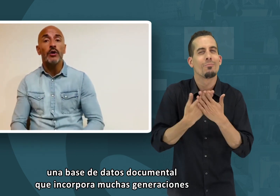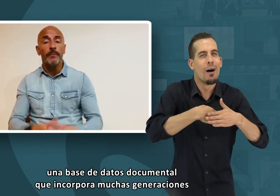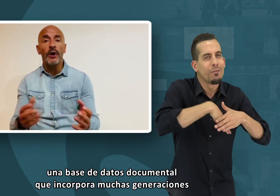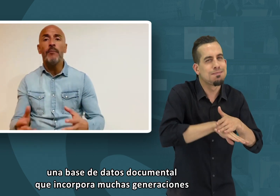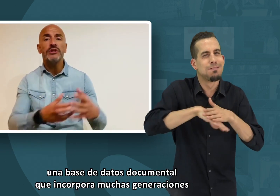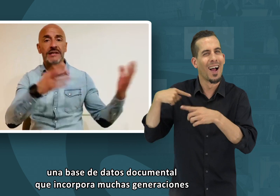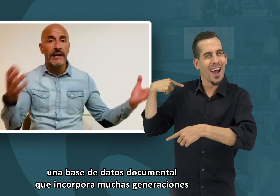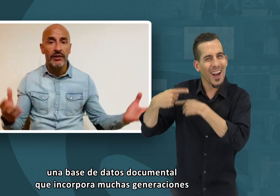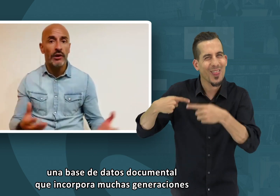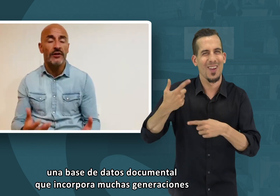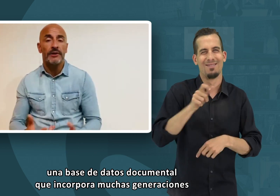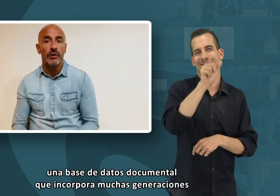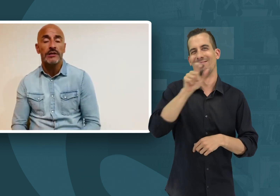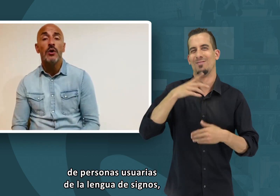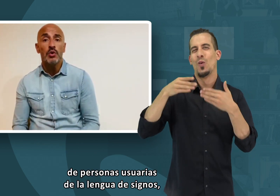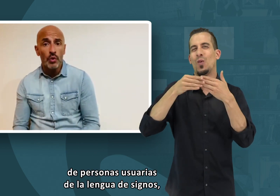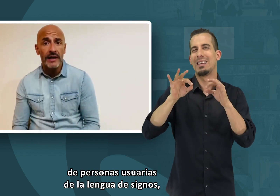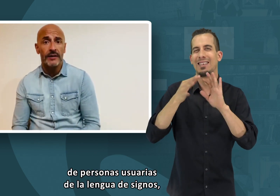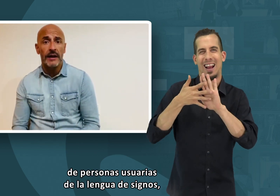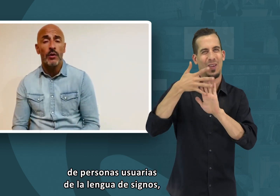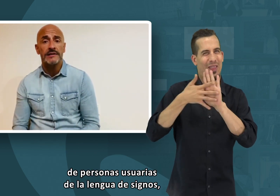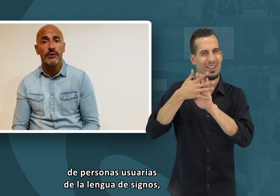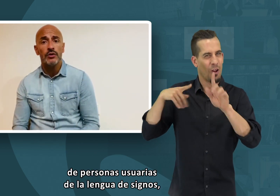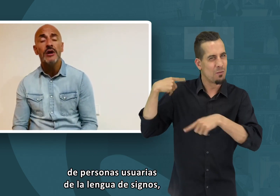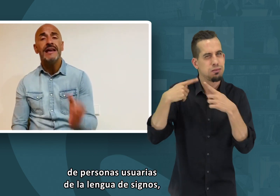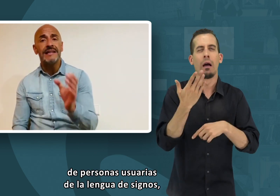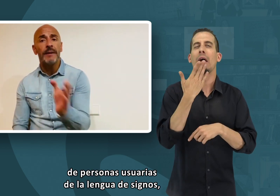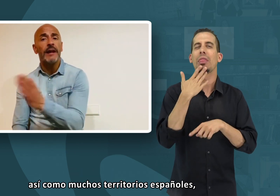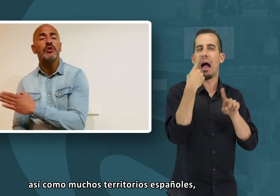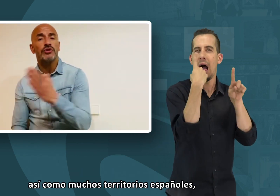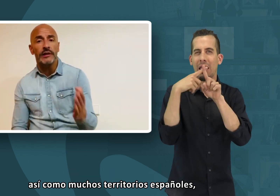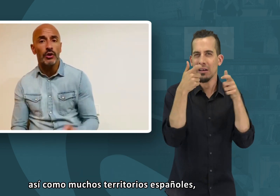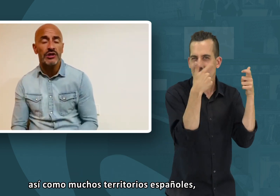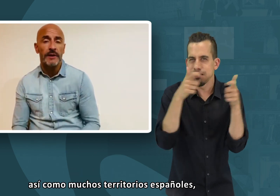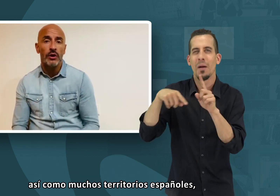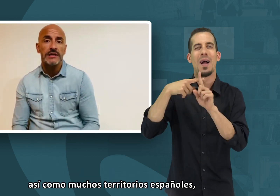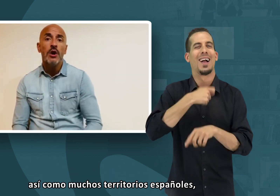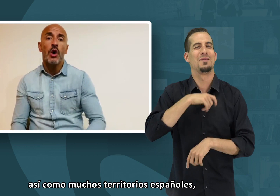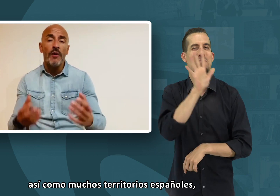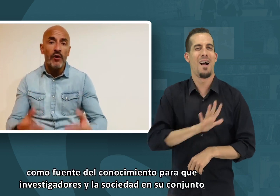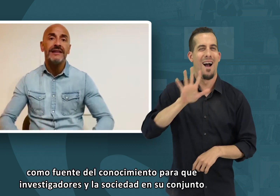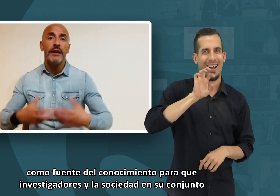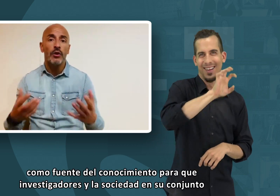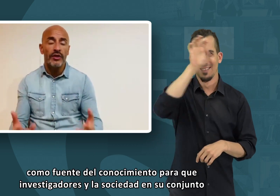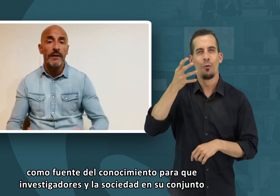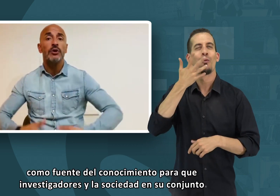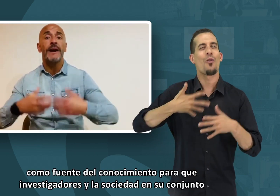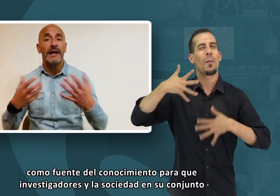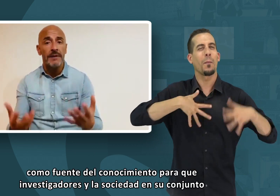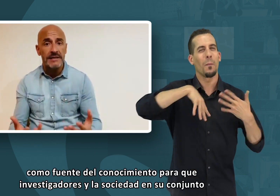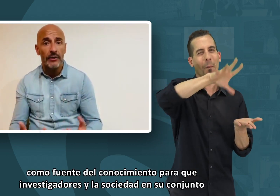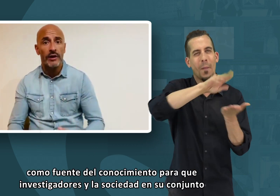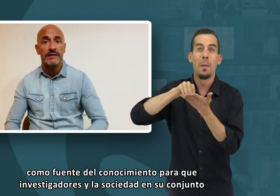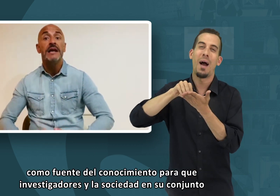que incorpora a muchas generaciones de personas usuarias de la lengua de signos y también a muchos territorios españoles como fuente del conocimiento